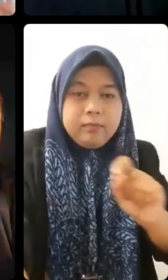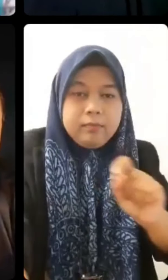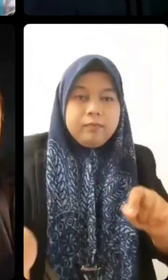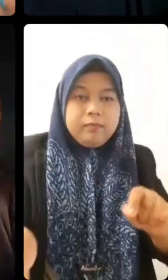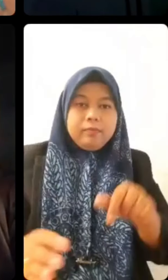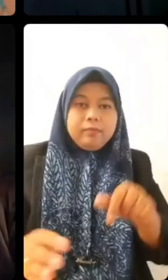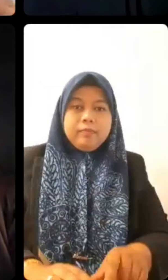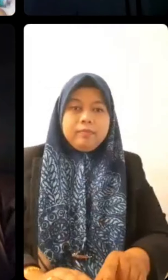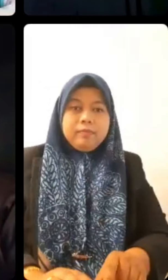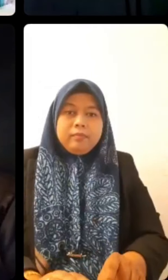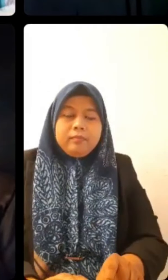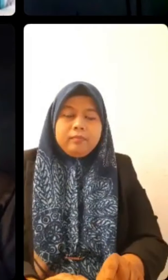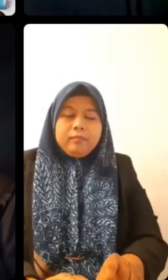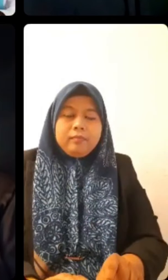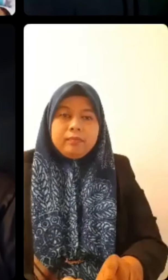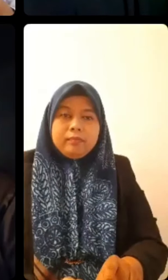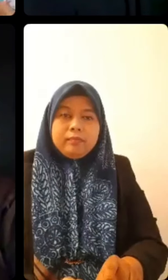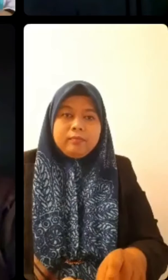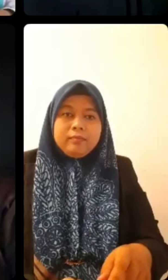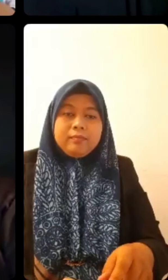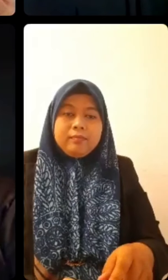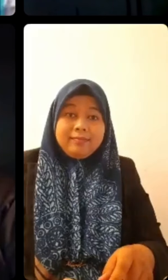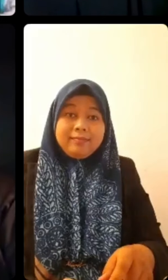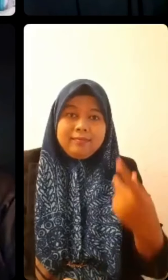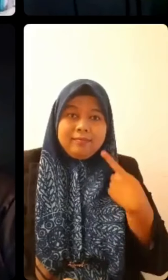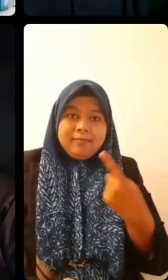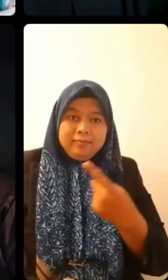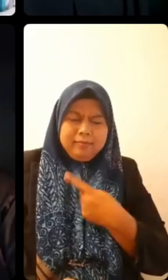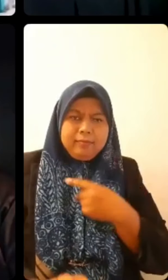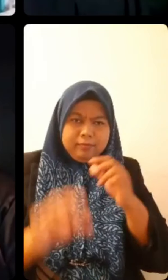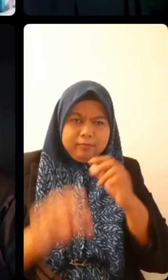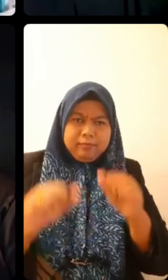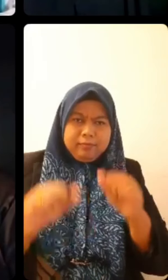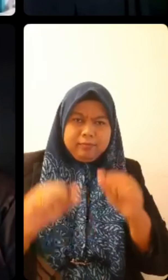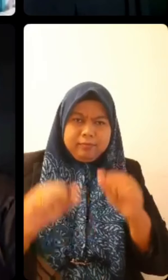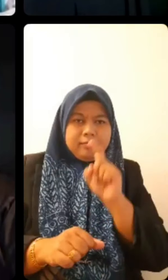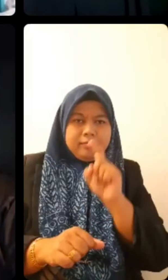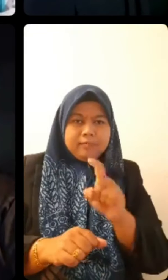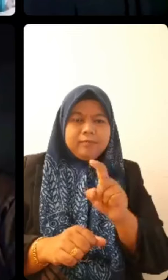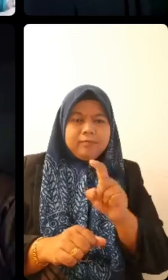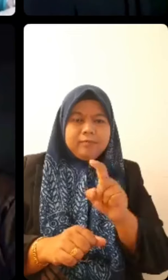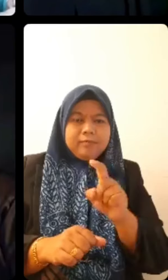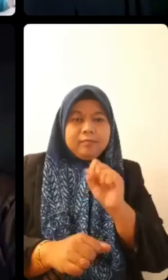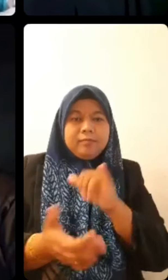dalam. Kita akan ada sesi soalan. Kita akan ajukanlah soalan itu kepada jemputan kita.